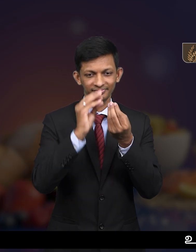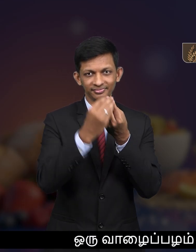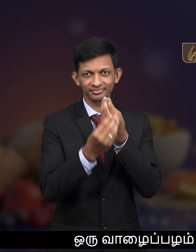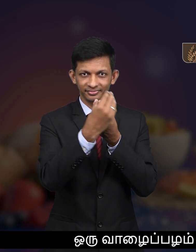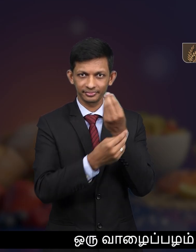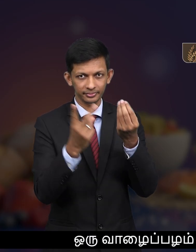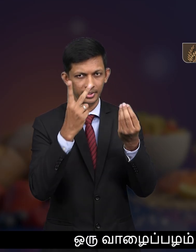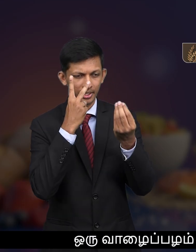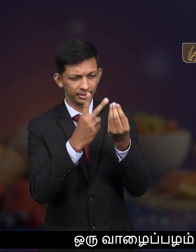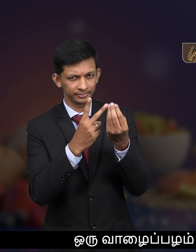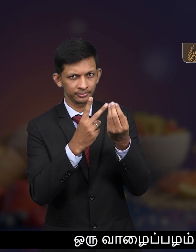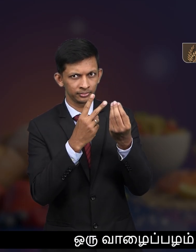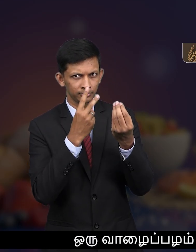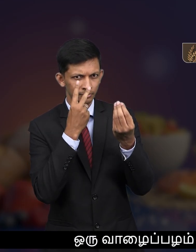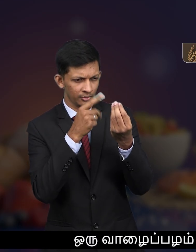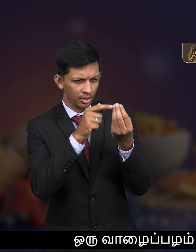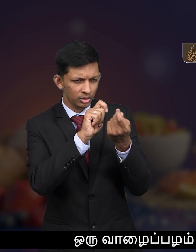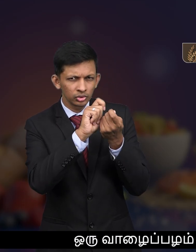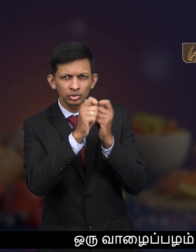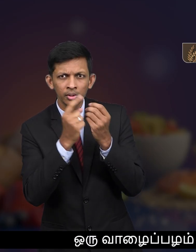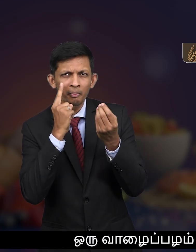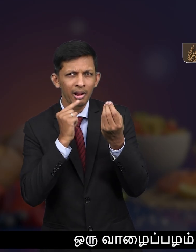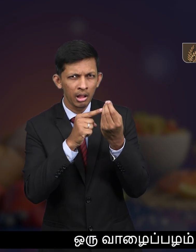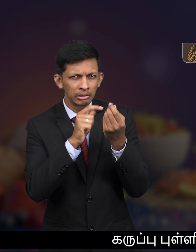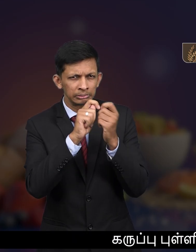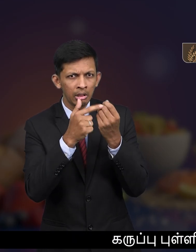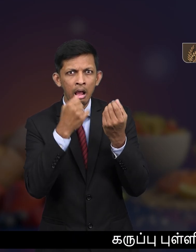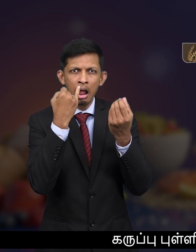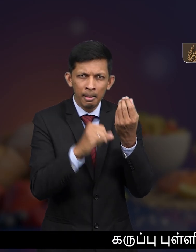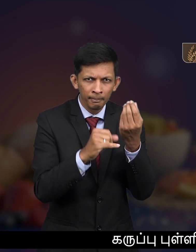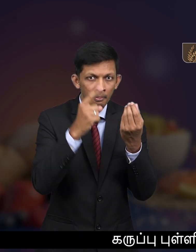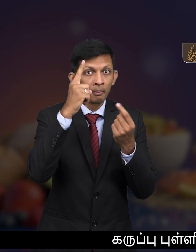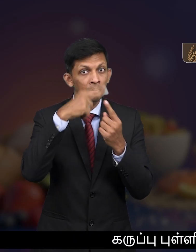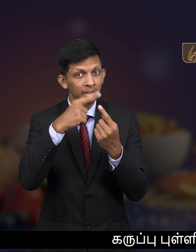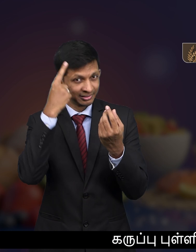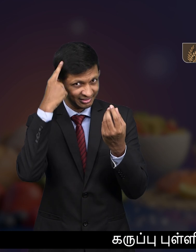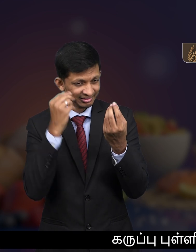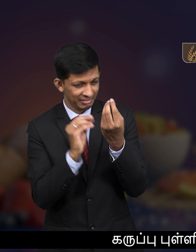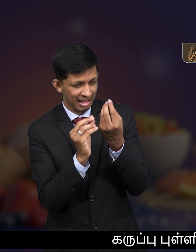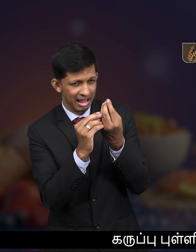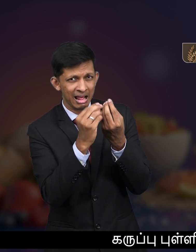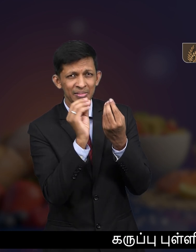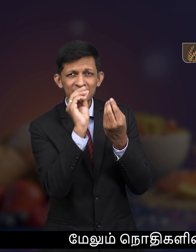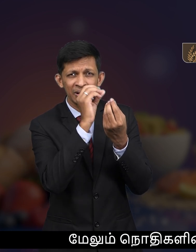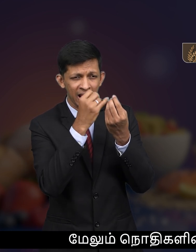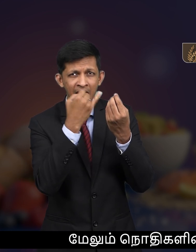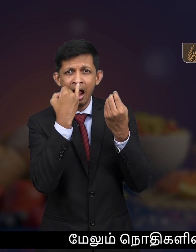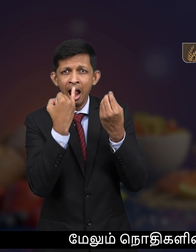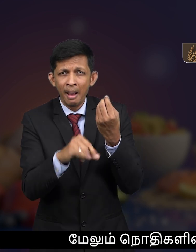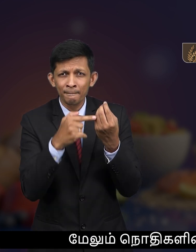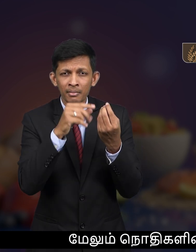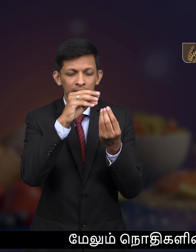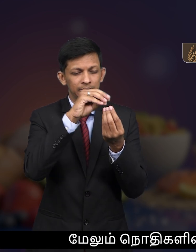உதாரணமாக, ஒரு வாழைப்பழம் அதிகமாக பழுத்து விடுகிறது, கருப்பு புள்ளிகளை உருவாக்குகிறது.